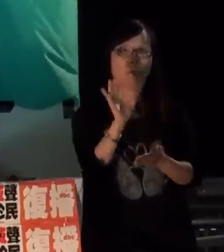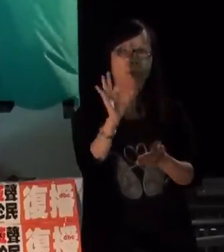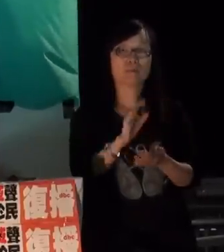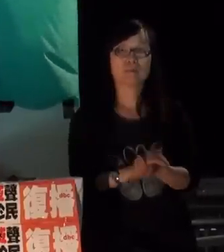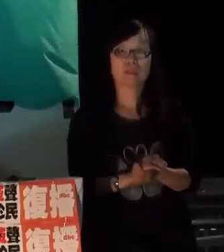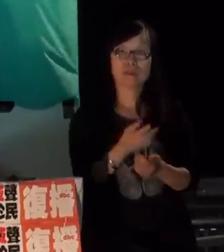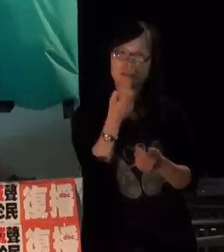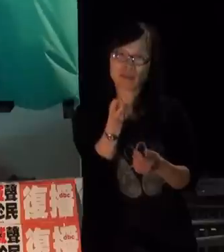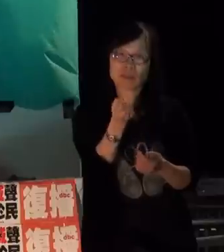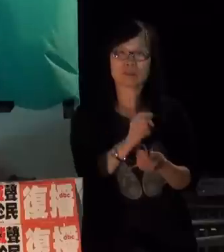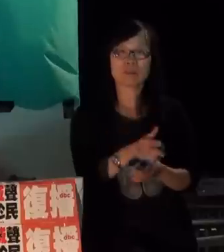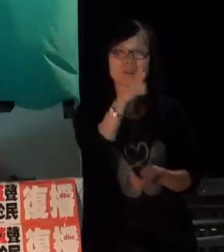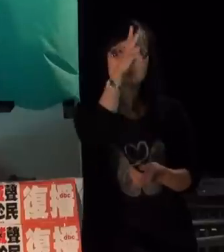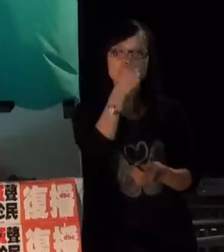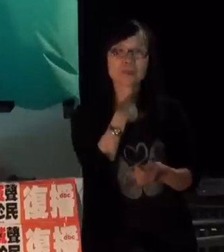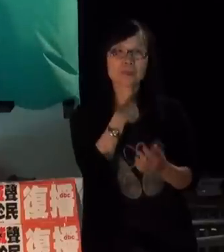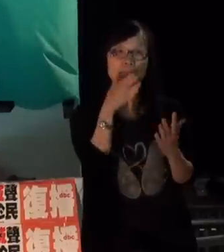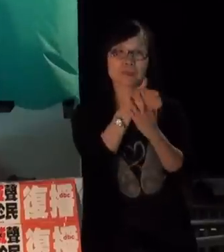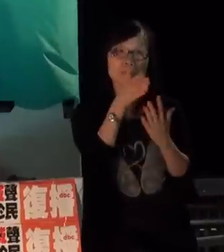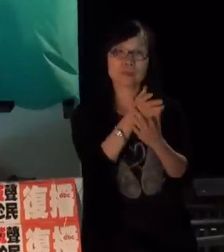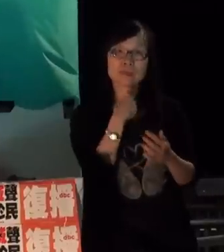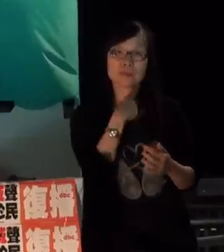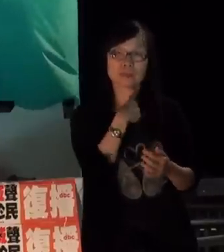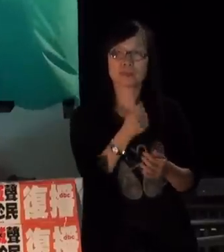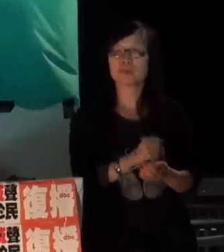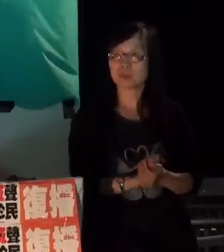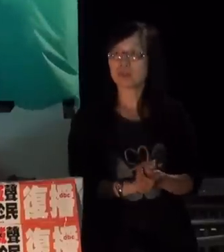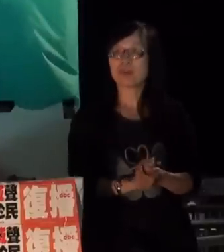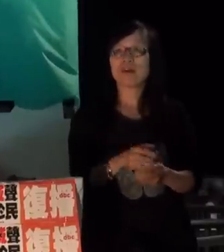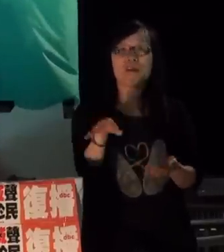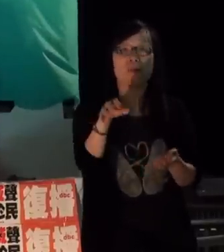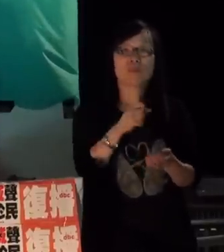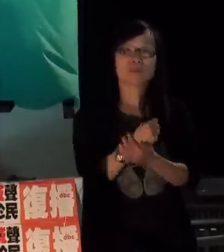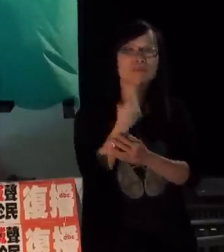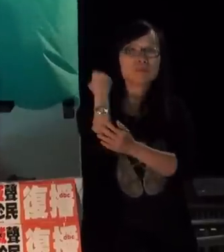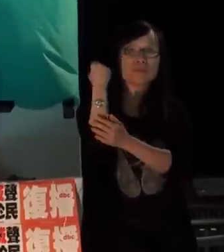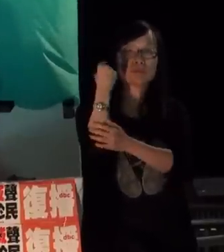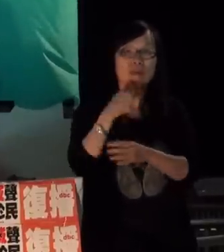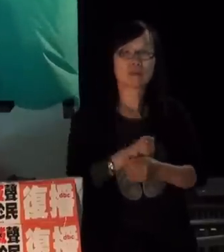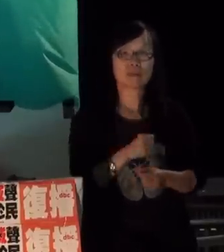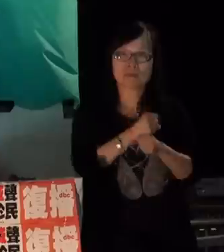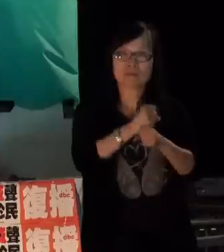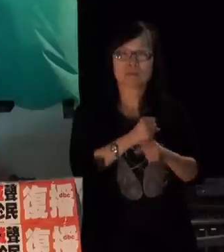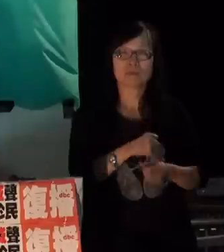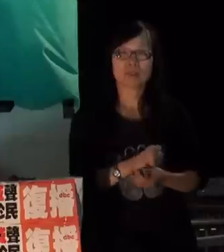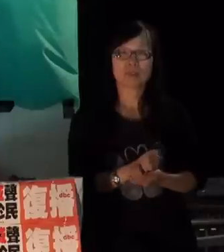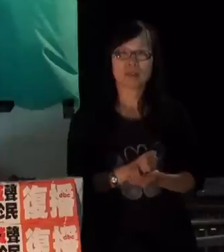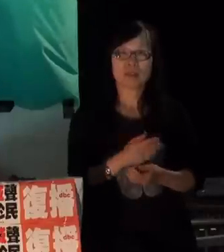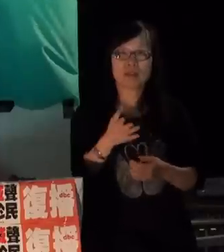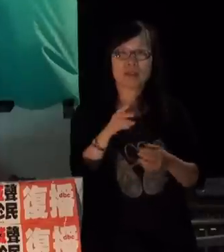好疏，咁你話政府要唔要介入啊？ 咪搞個罷工咯，應該好緊張喎，冇話停曬。 喂，如果罷工咧，嗱，我比較